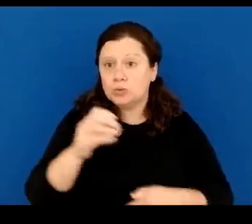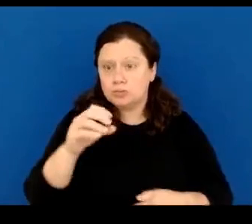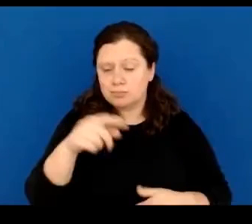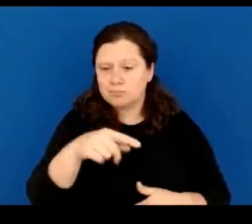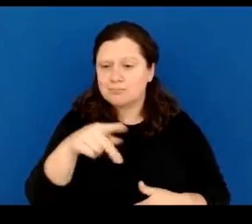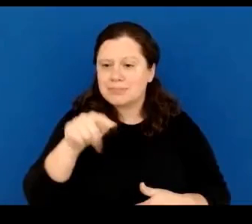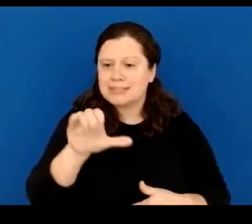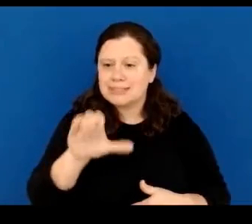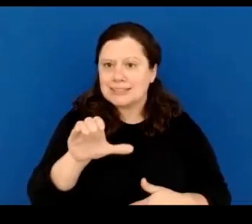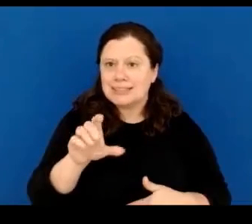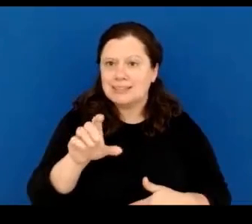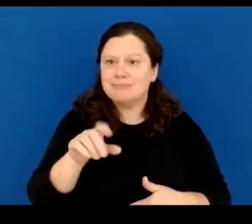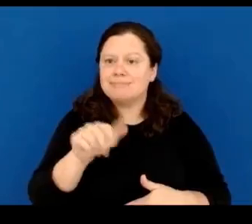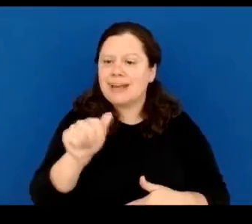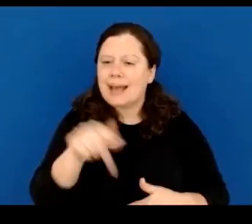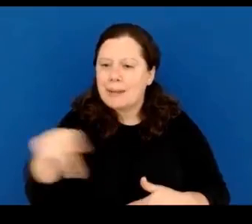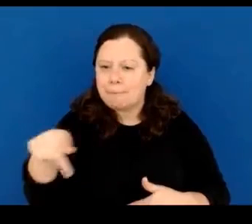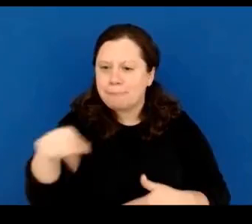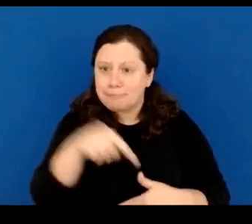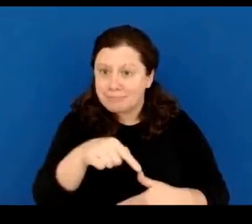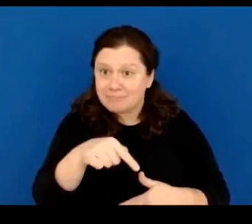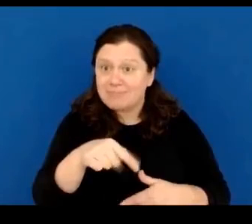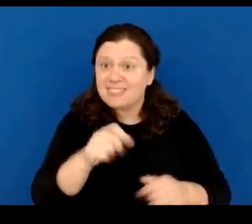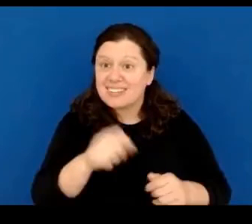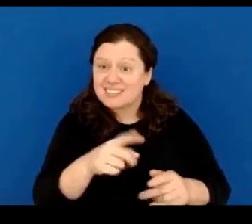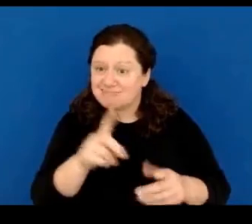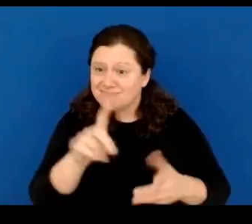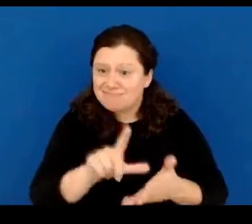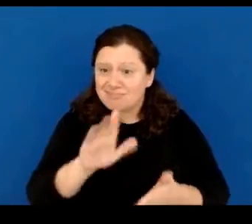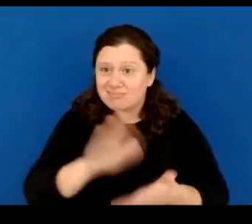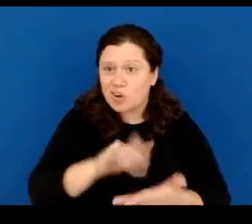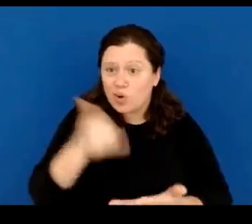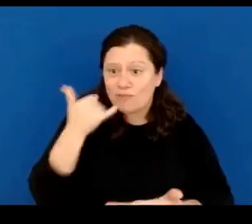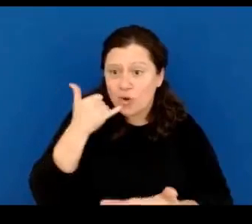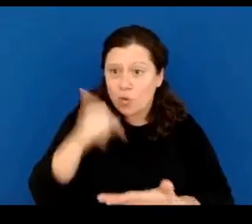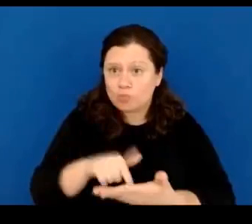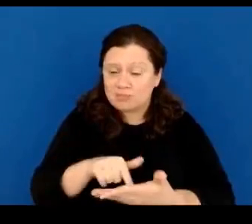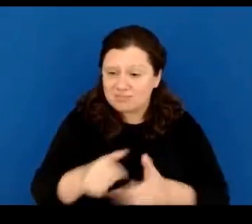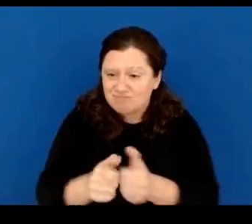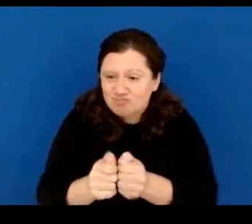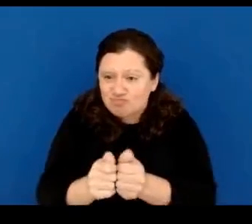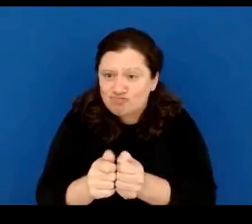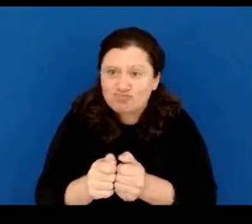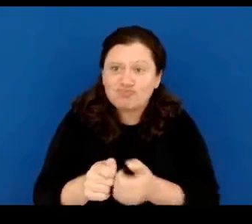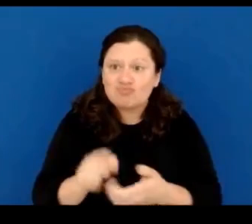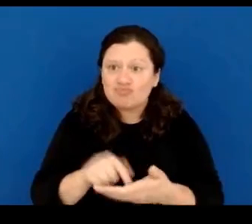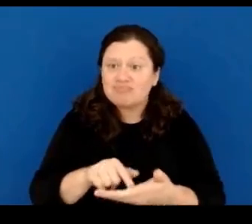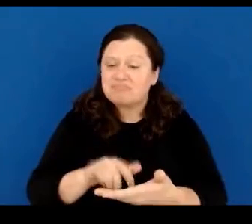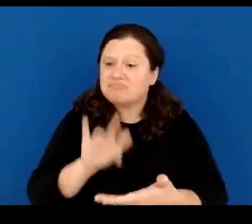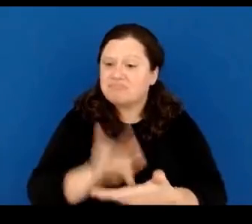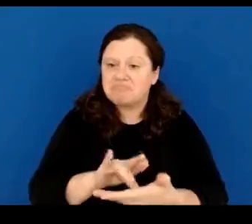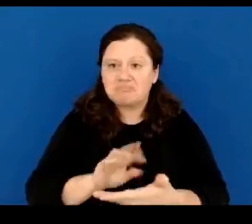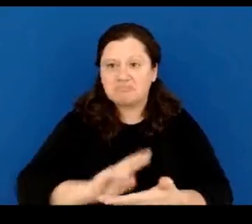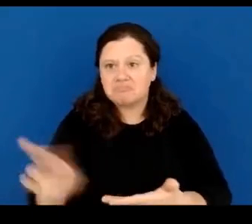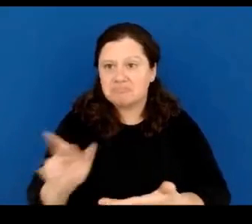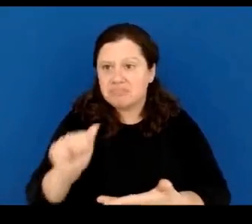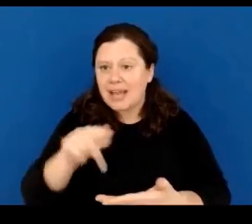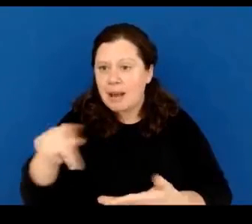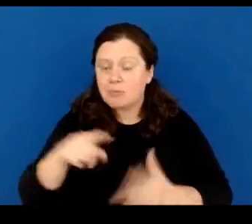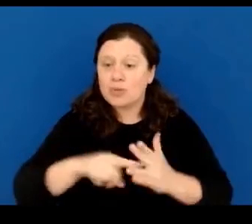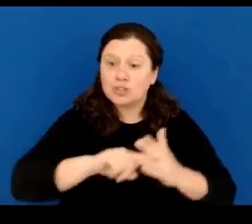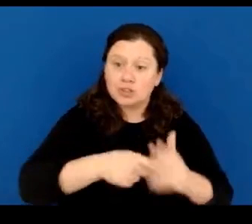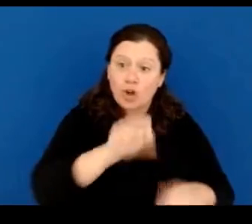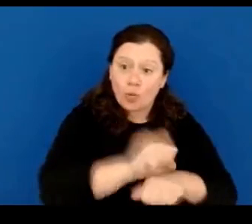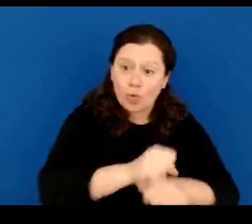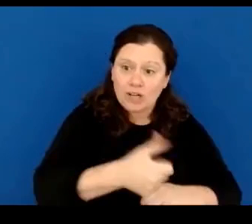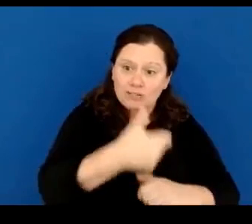以下載呢個流動程式去佢哋嘅智能手機同埋其他嘅設備上，嚟查看佢哋剩餘嘅時間，記錄佢哋工作開